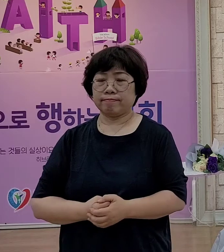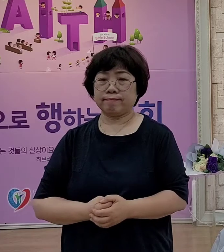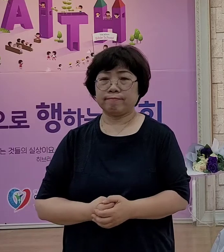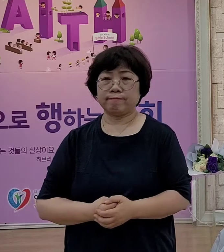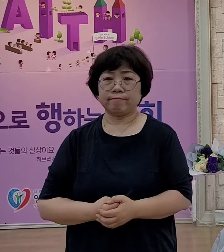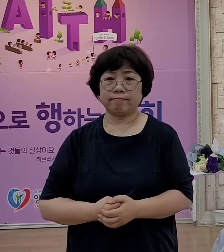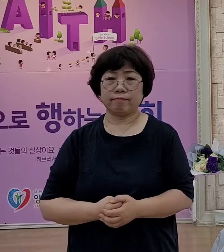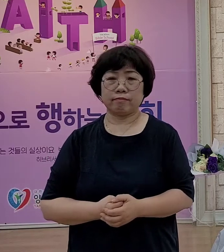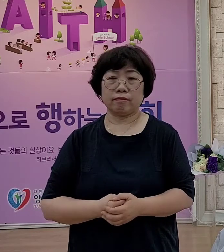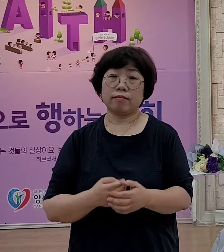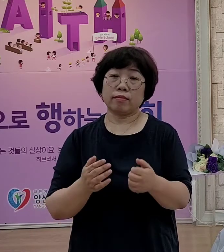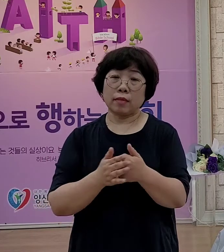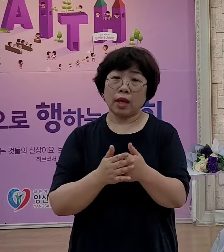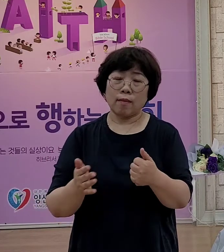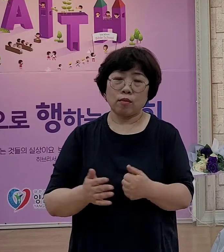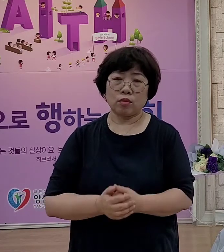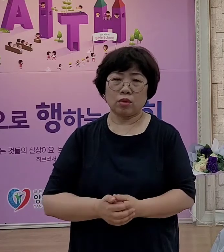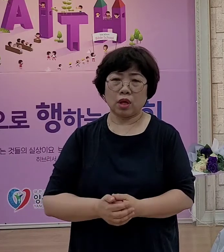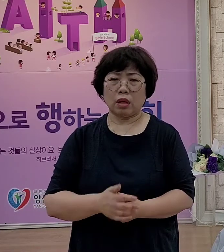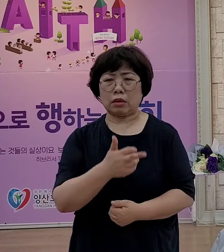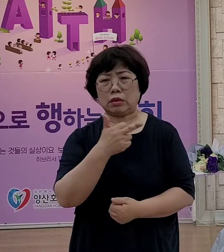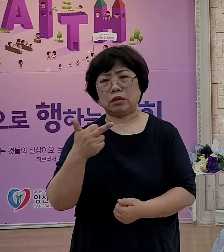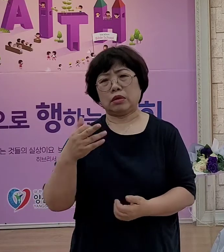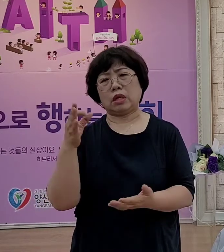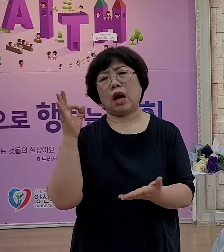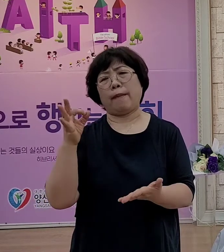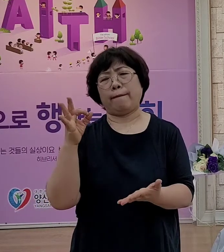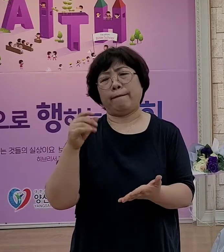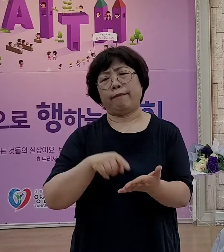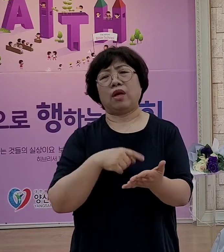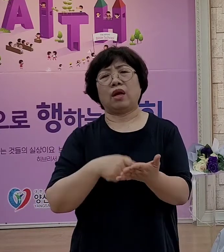있습니다. 그래서 큰 대가를 치르고 있습니다.